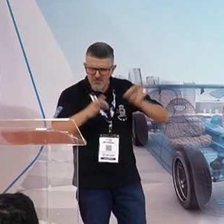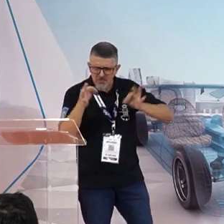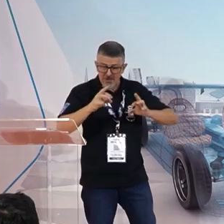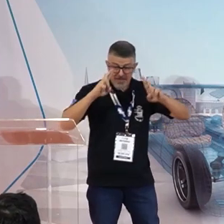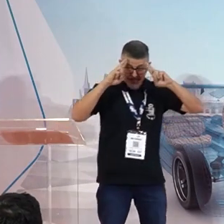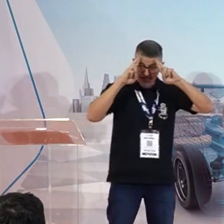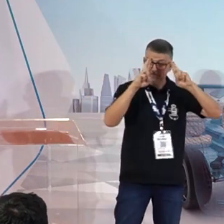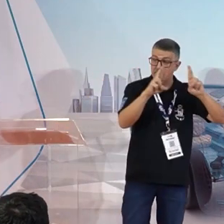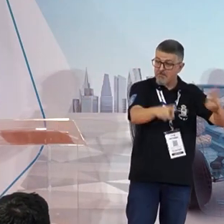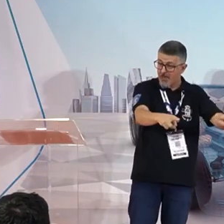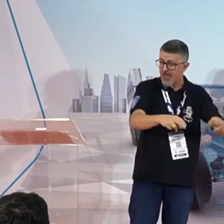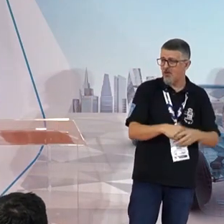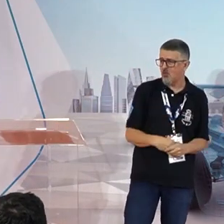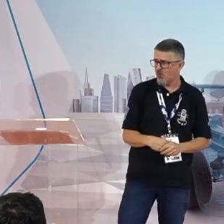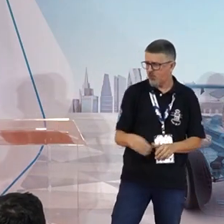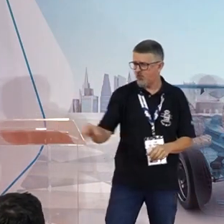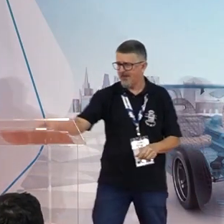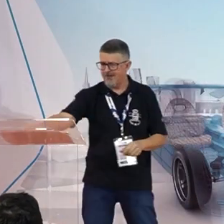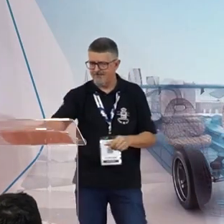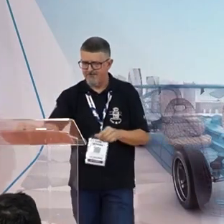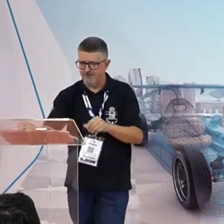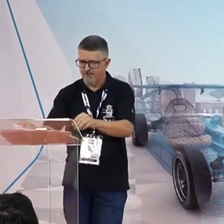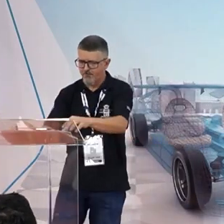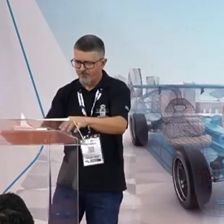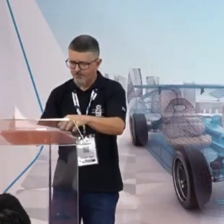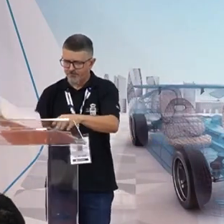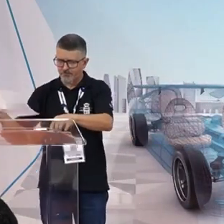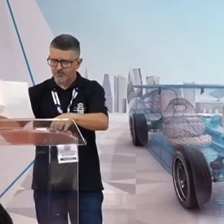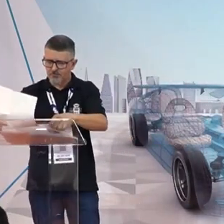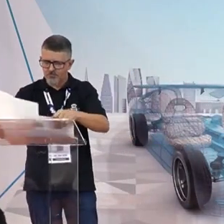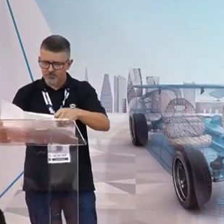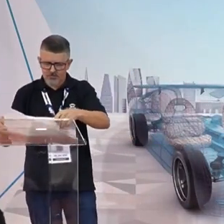de uma forma tão organizada e respeitosa.